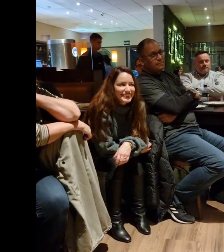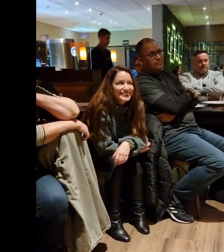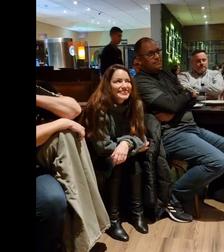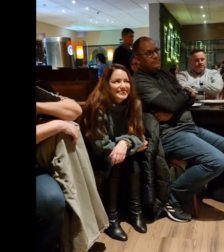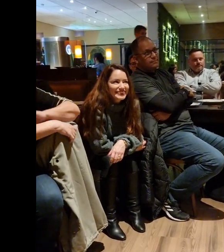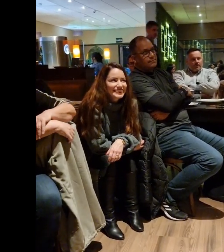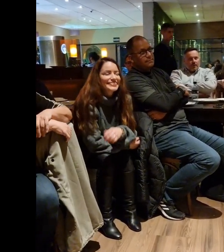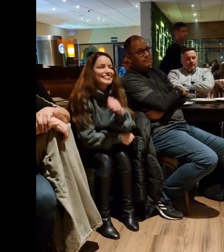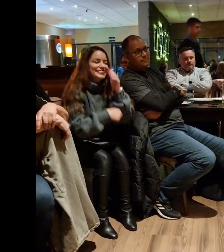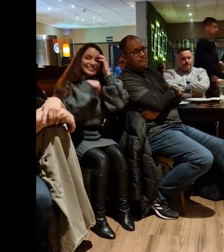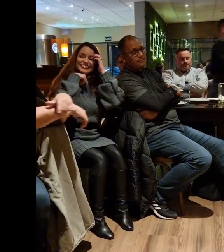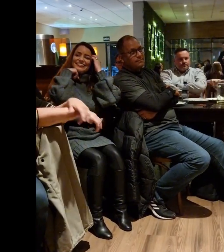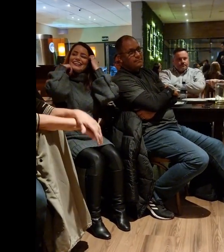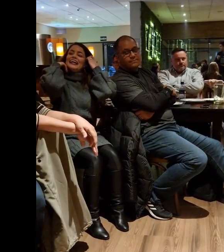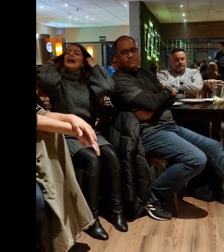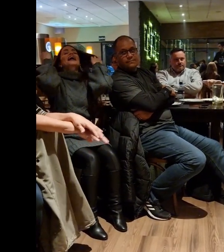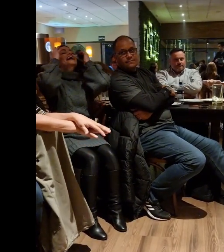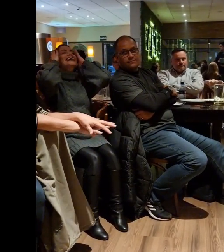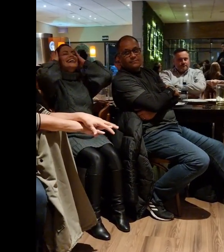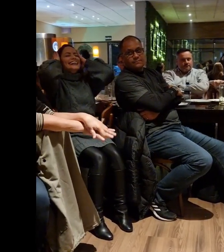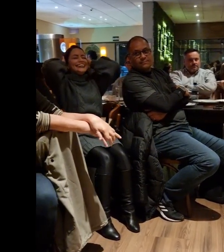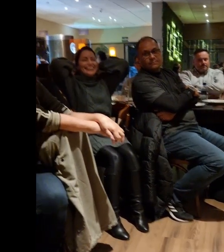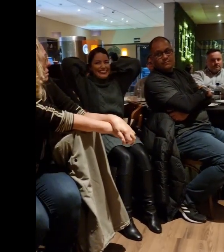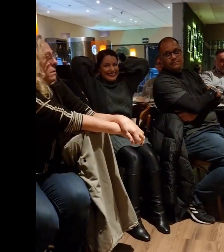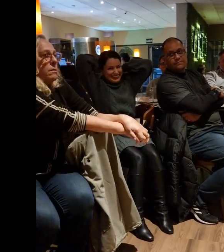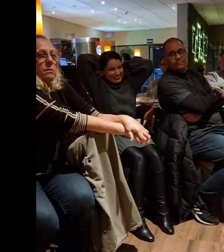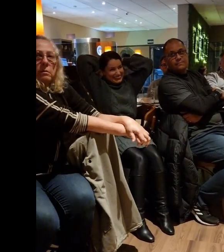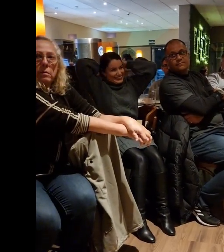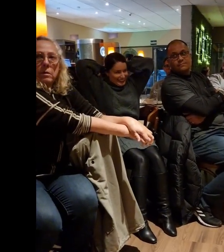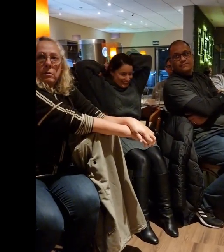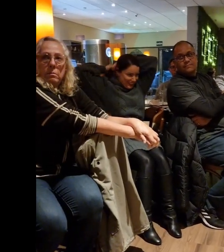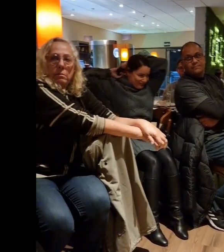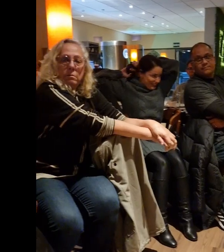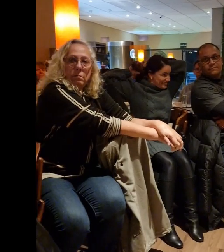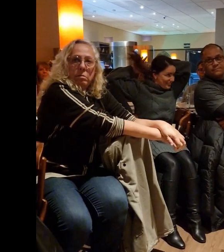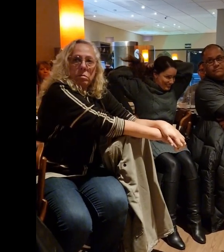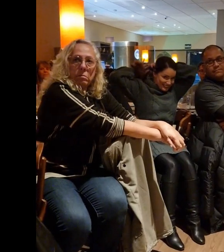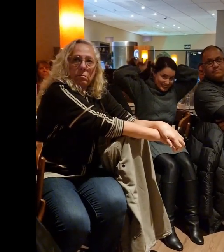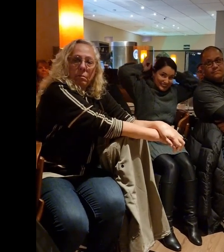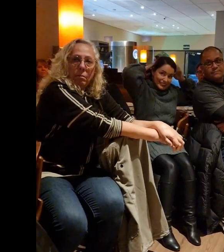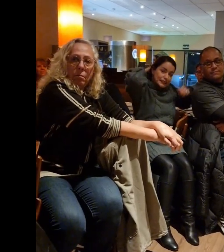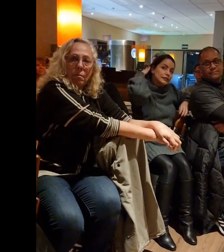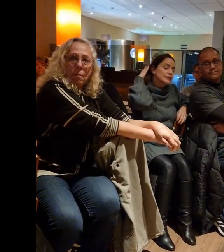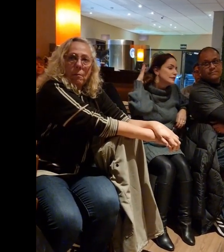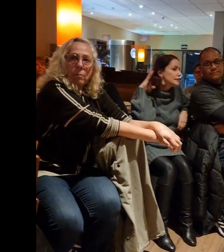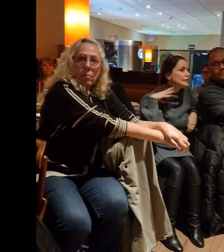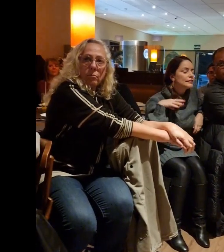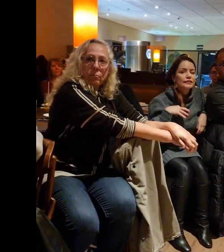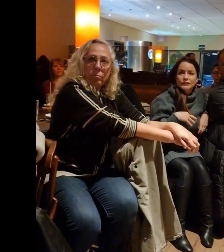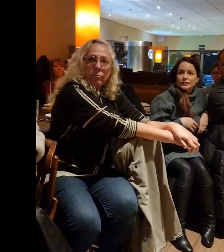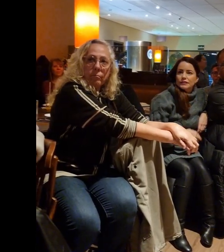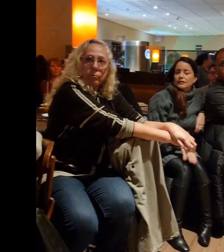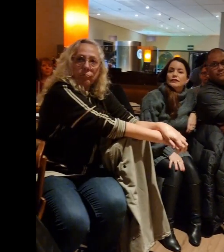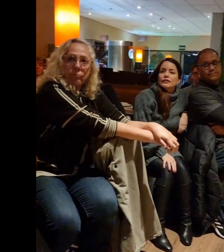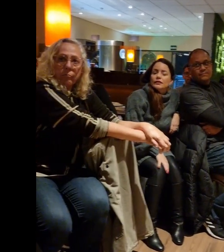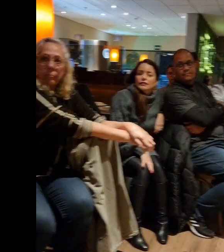Aí ele passava o tempo todo, a madrugada, no computador. Então minha mãe abria a porta e ela olhava. Nossa, eu ia agora de dormir,